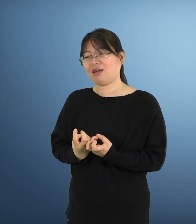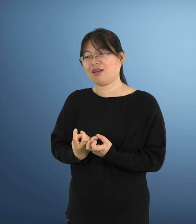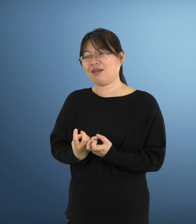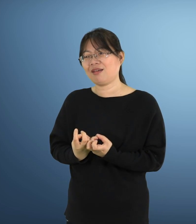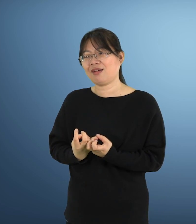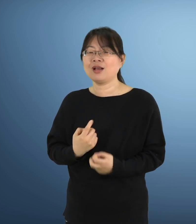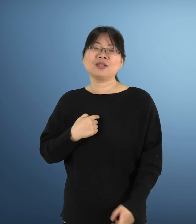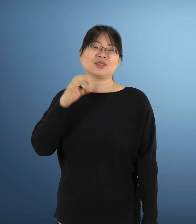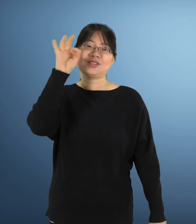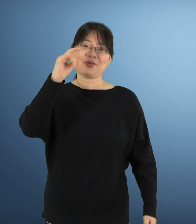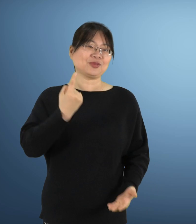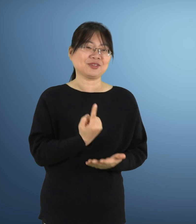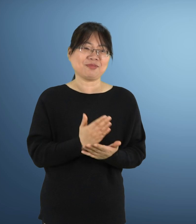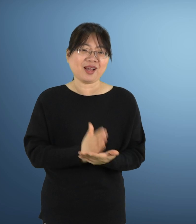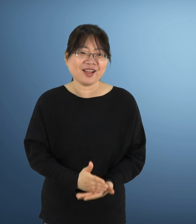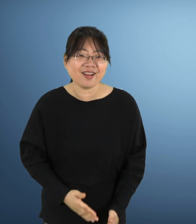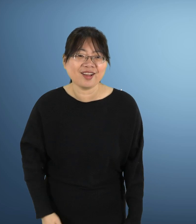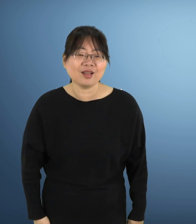절 찾아오지 마세요.